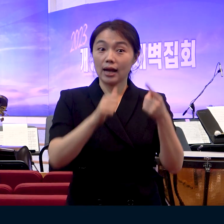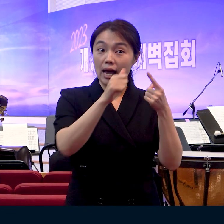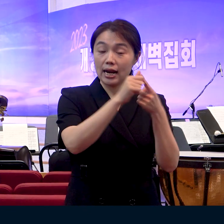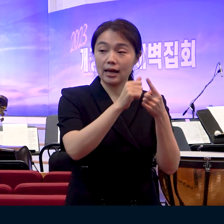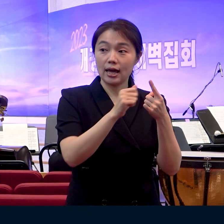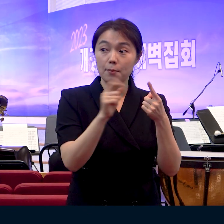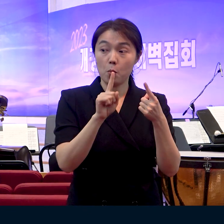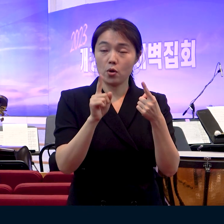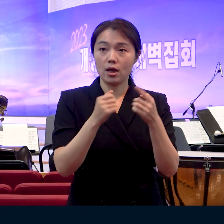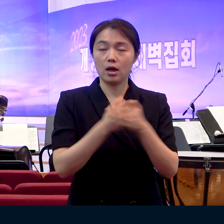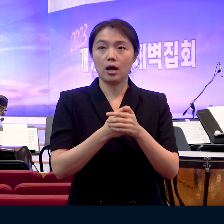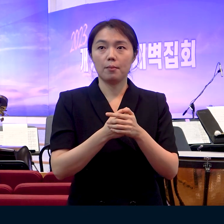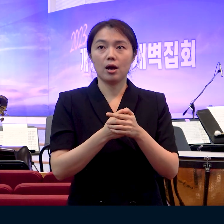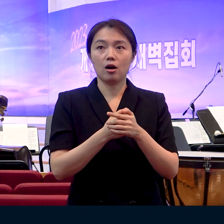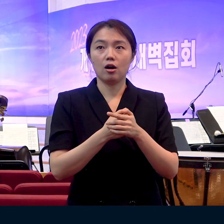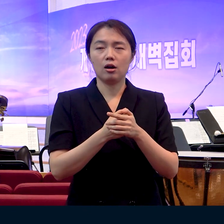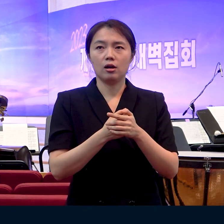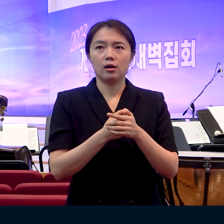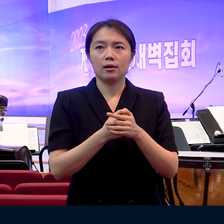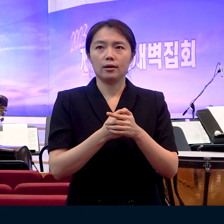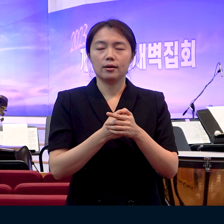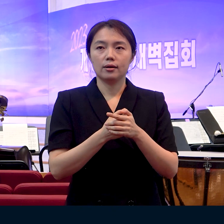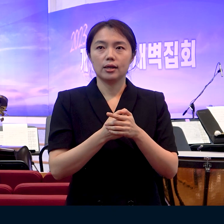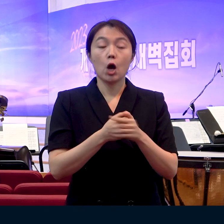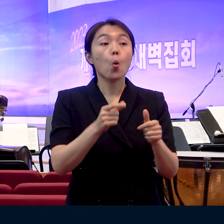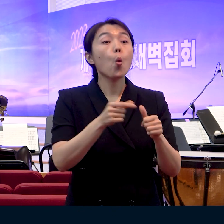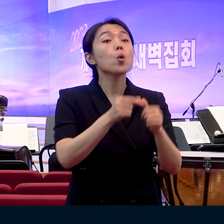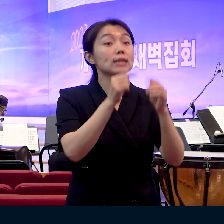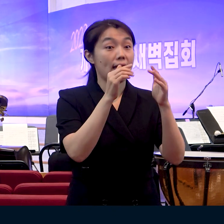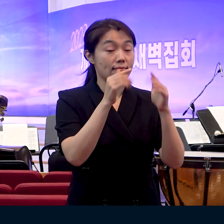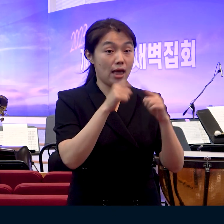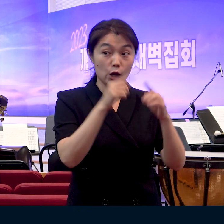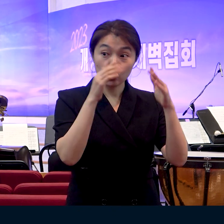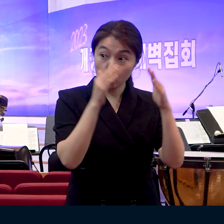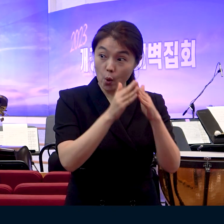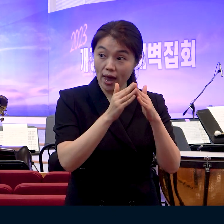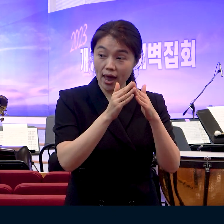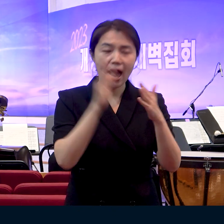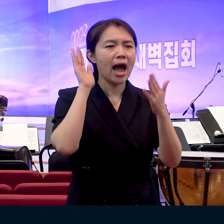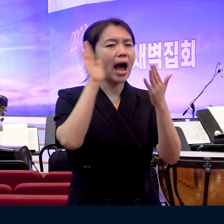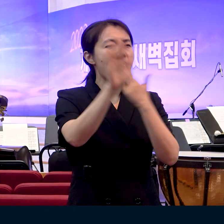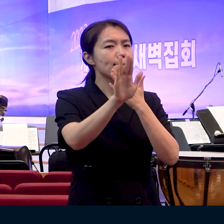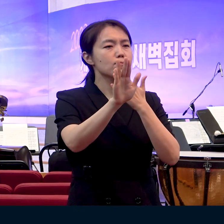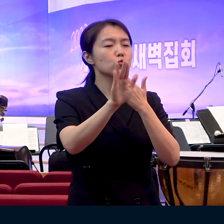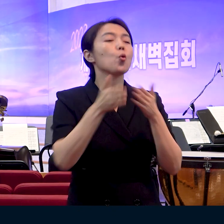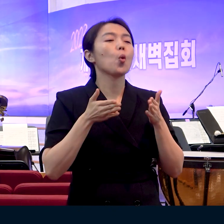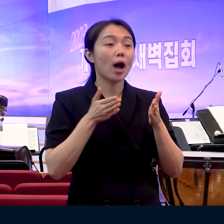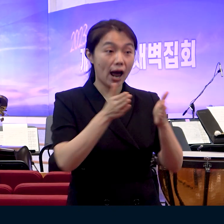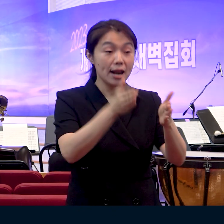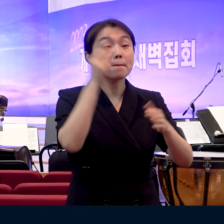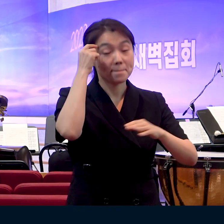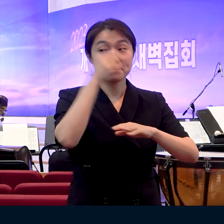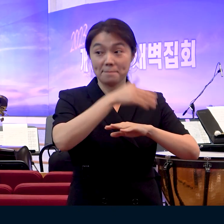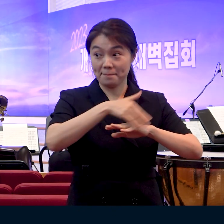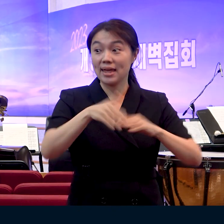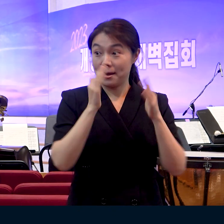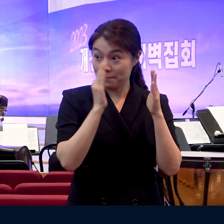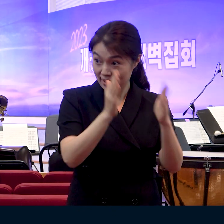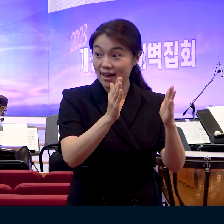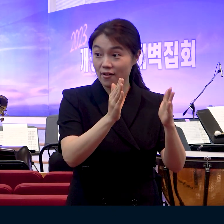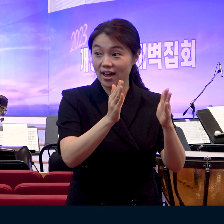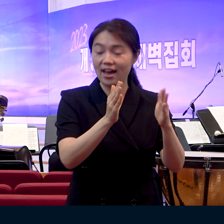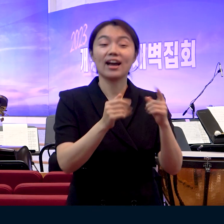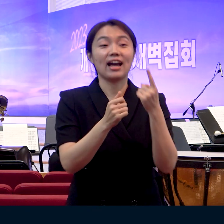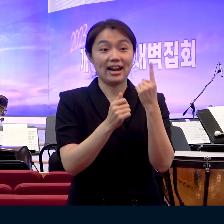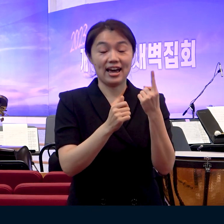뭐냐? 이것이 이제 우리 호산나 교회가 나아가야 할 방향이 될 것이다. 호산나 교회